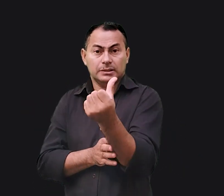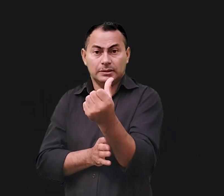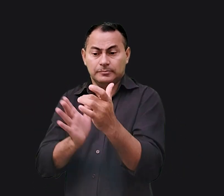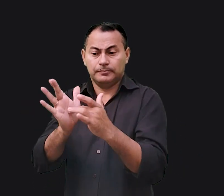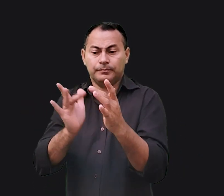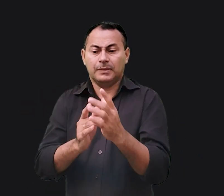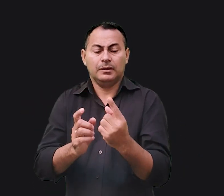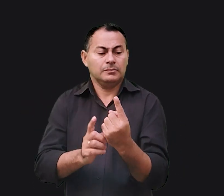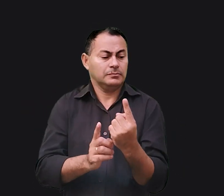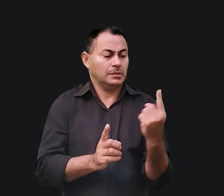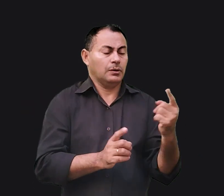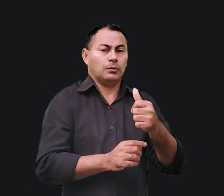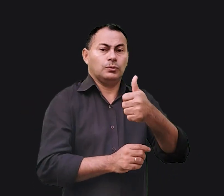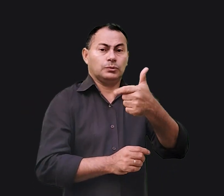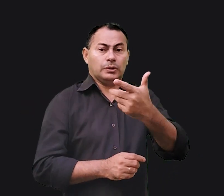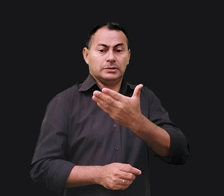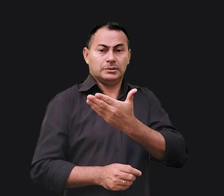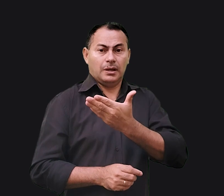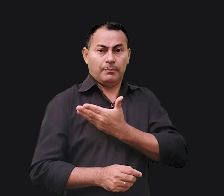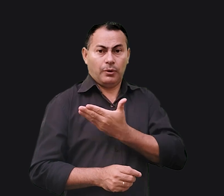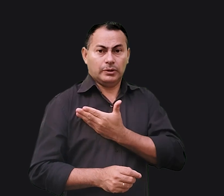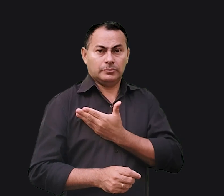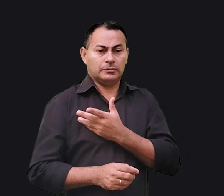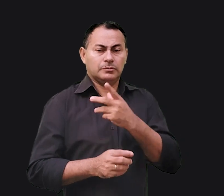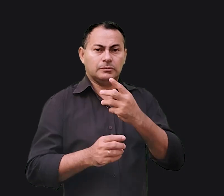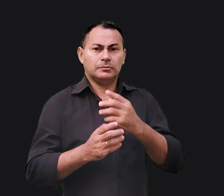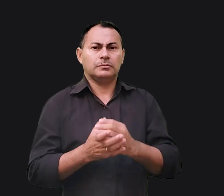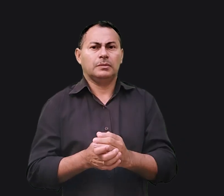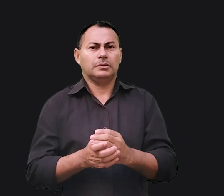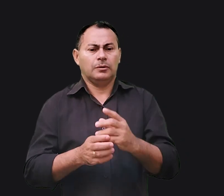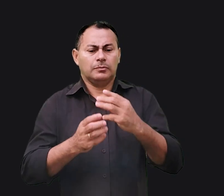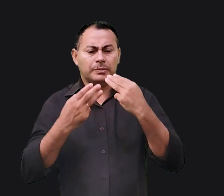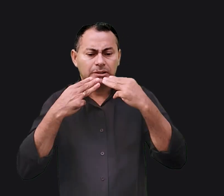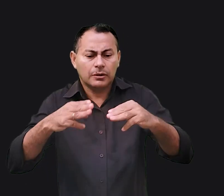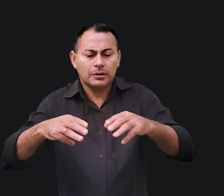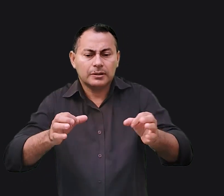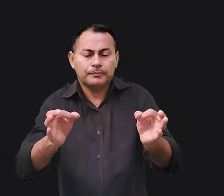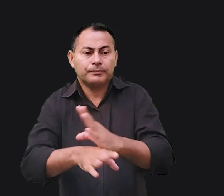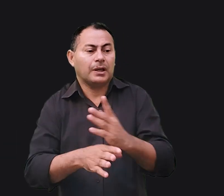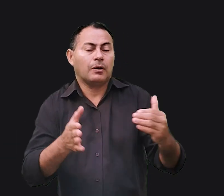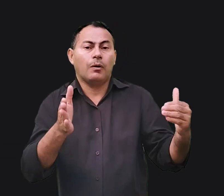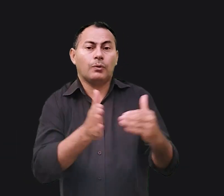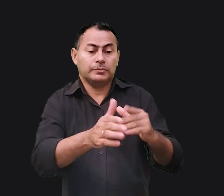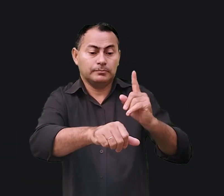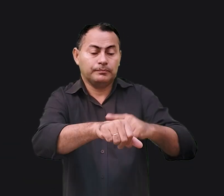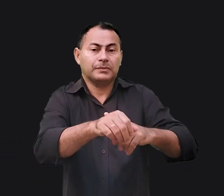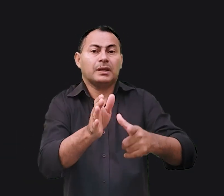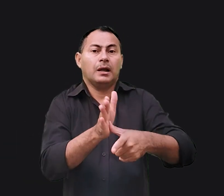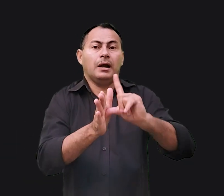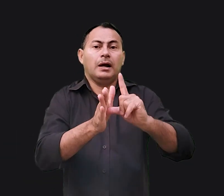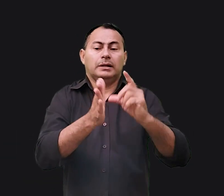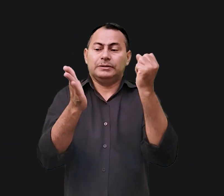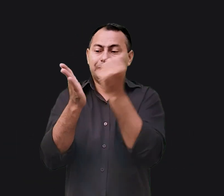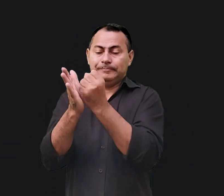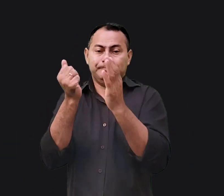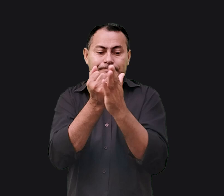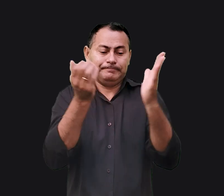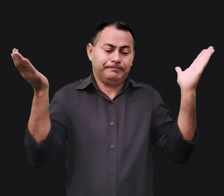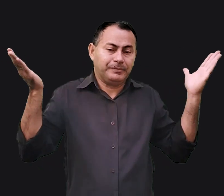se isola com os 12 apóstolos. Seu ministério tinha acabado, aquelas eram suas últimas horas antes da crucificação e ele